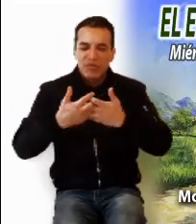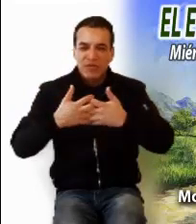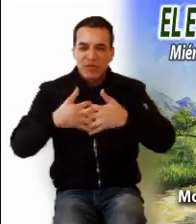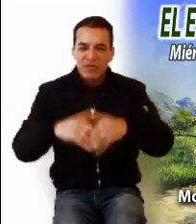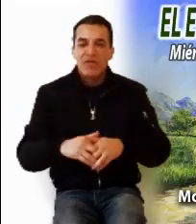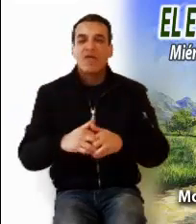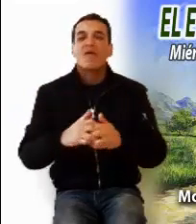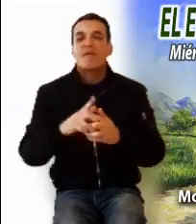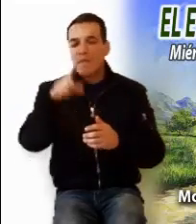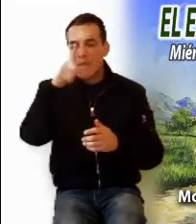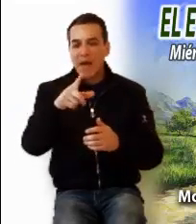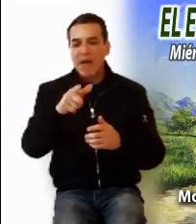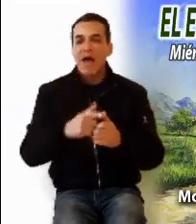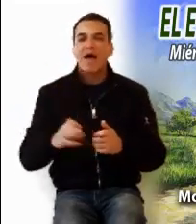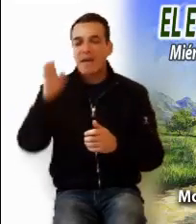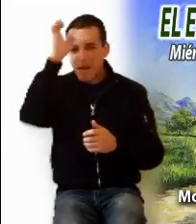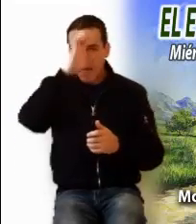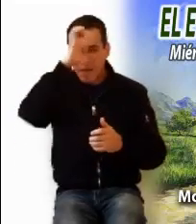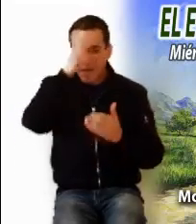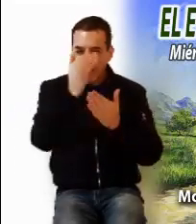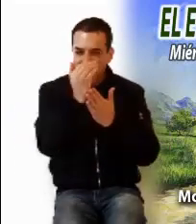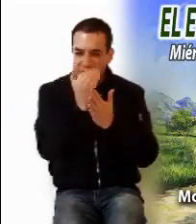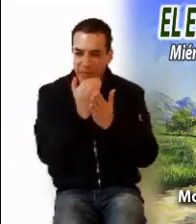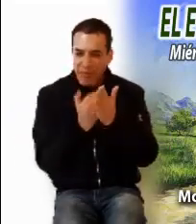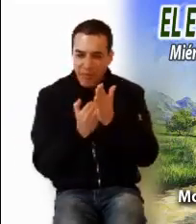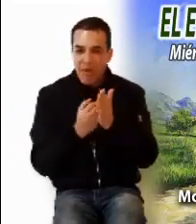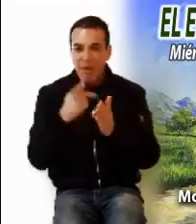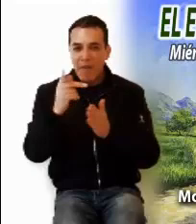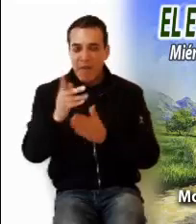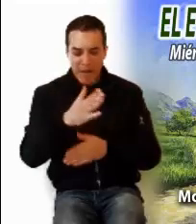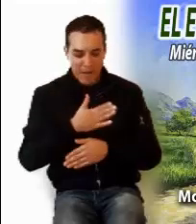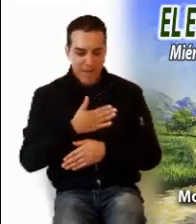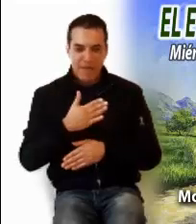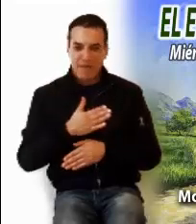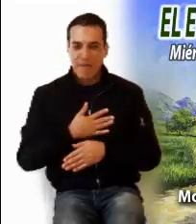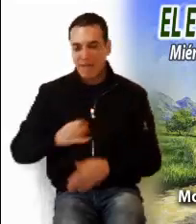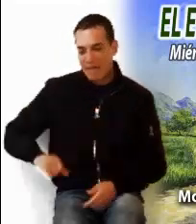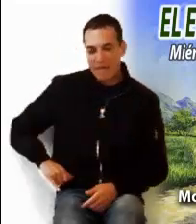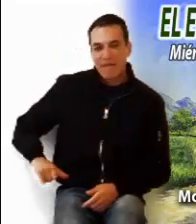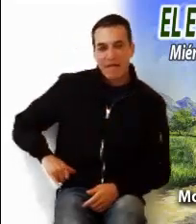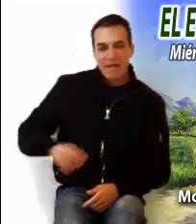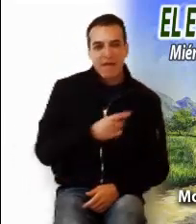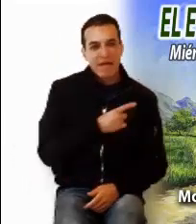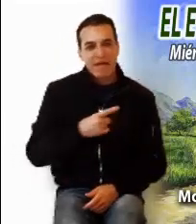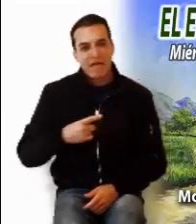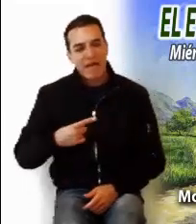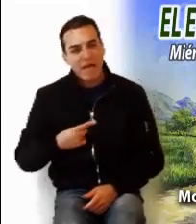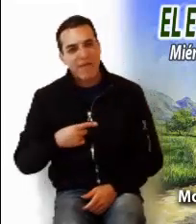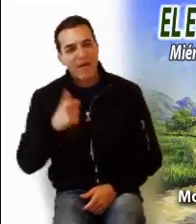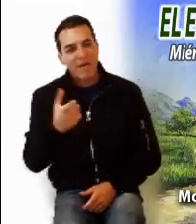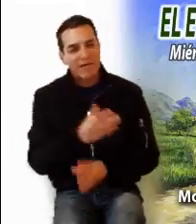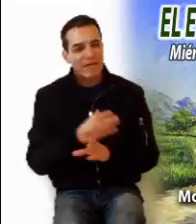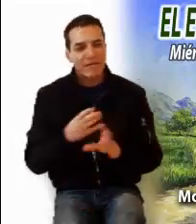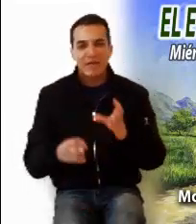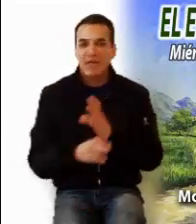la radicalidad del Evangelio para acomodarlo a los propios intereses y cadenas